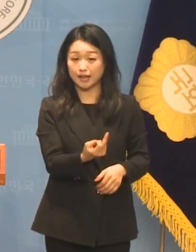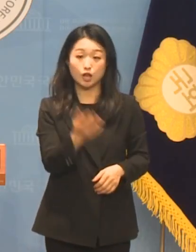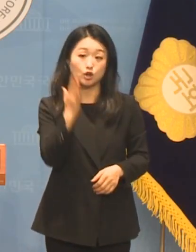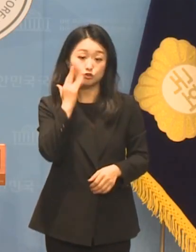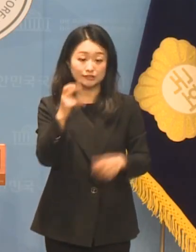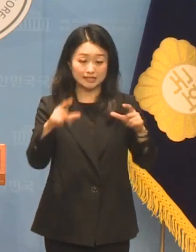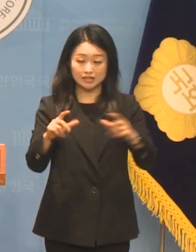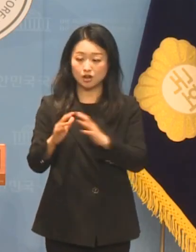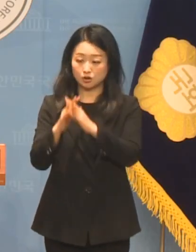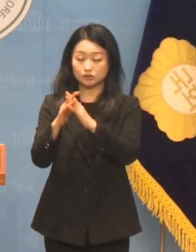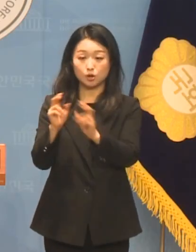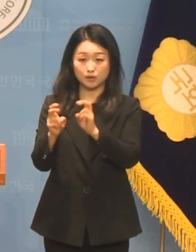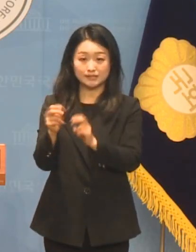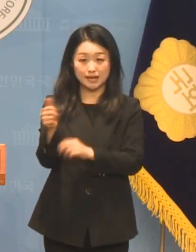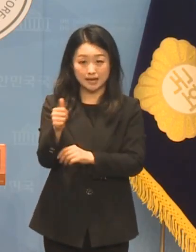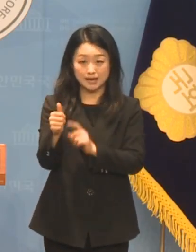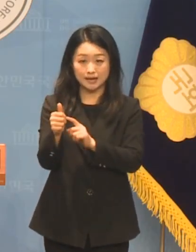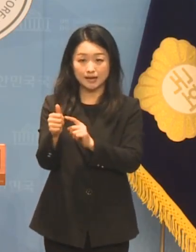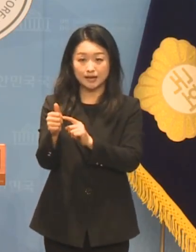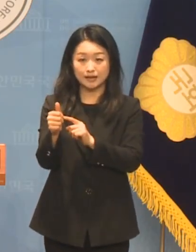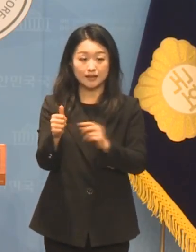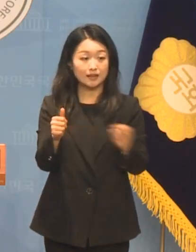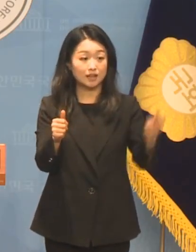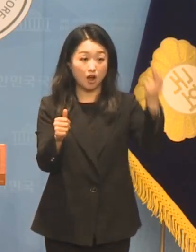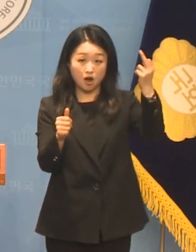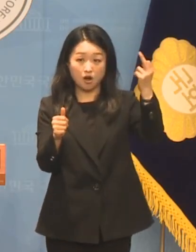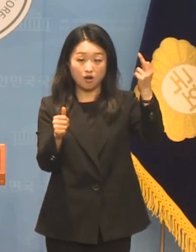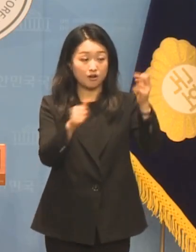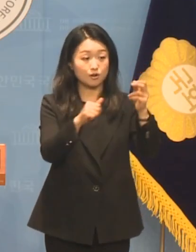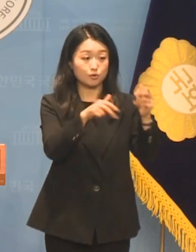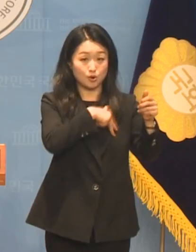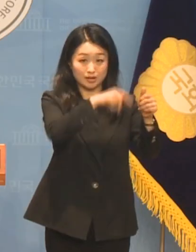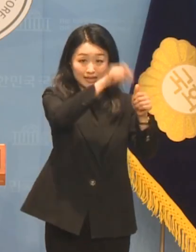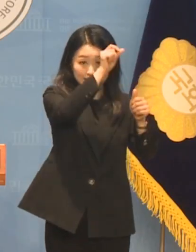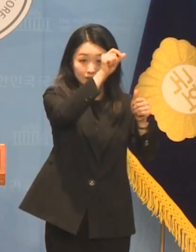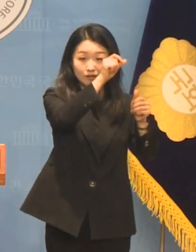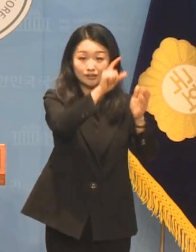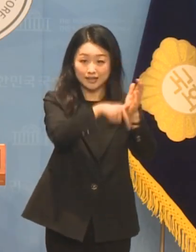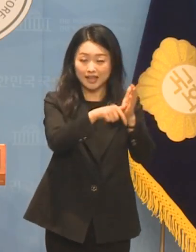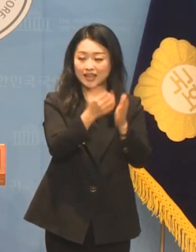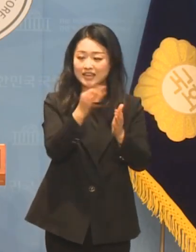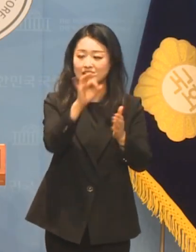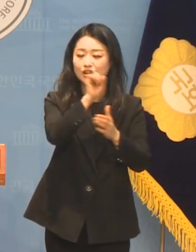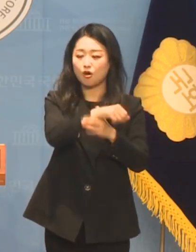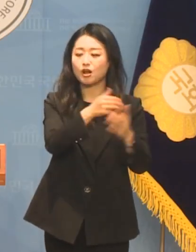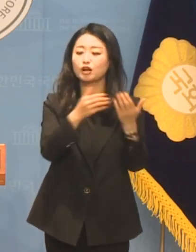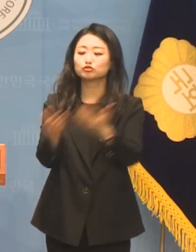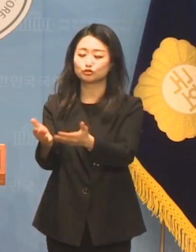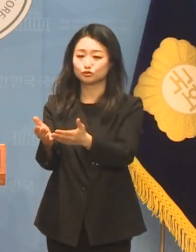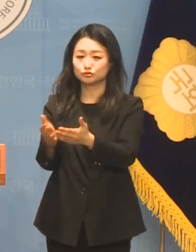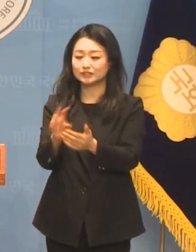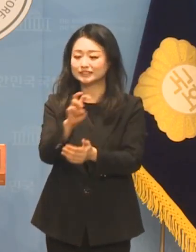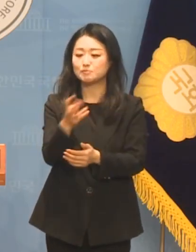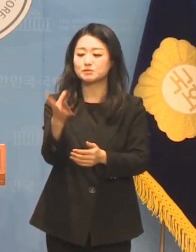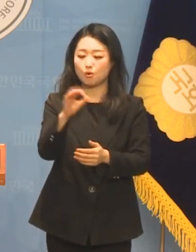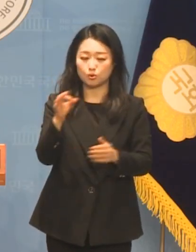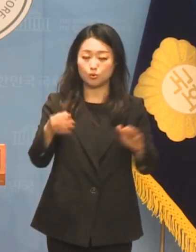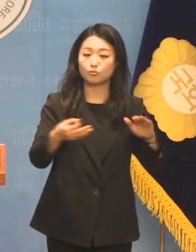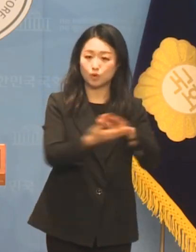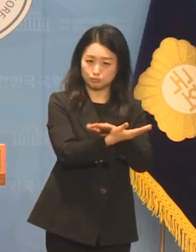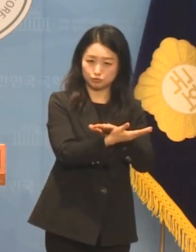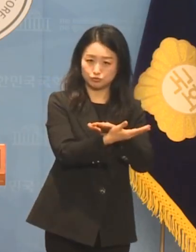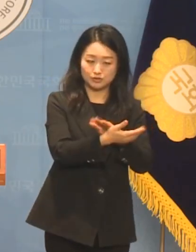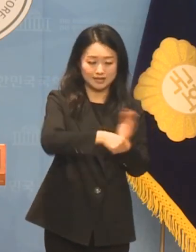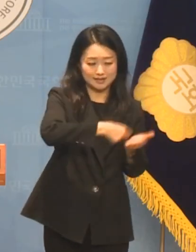울산 지역 건설업자로부터 본인의 형 김기현이 당선되면 인허가에 도움을 주는 대가로 30억 원을 받기로 하는